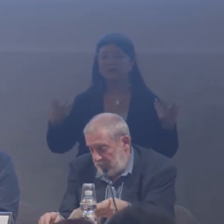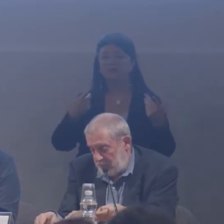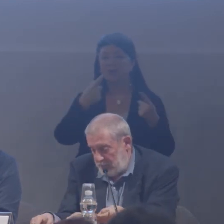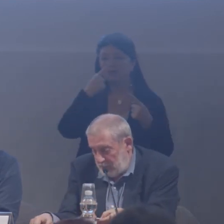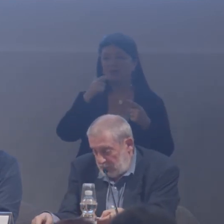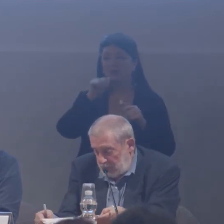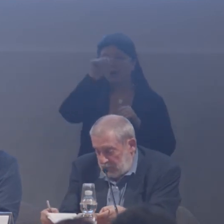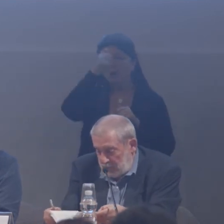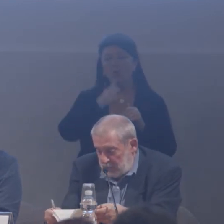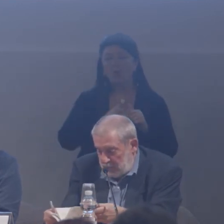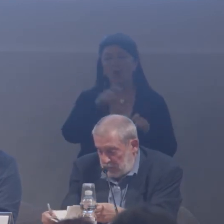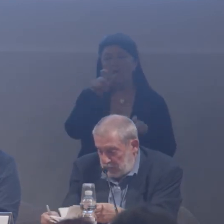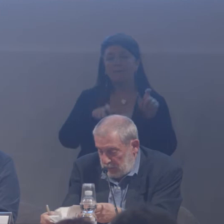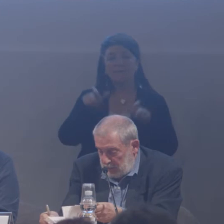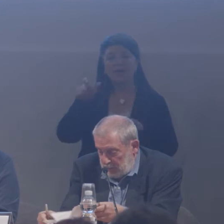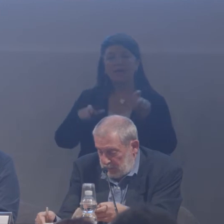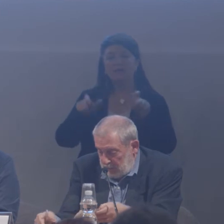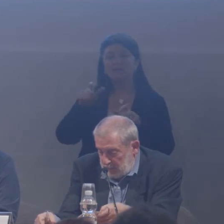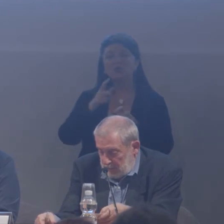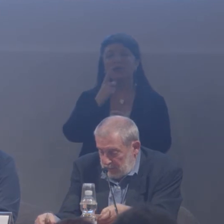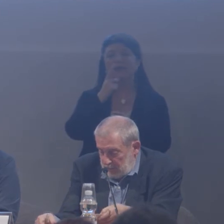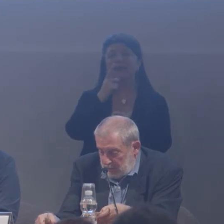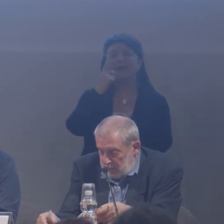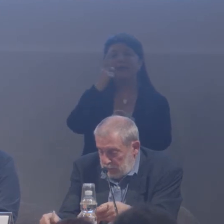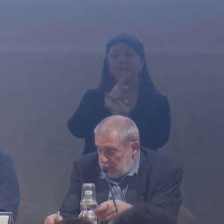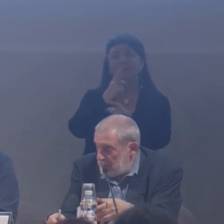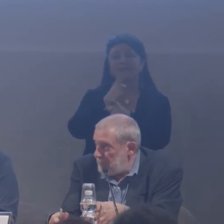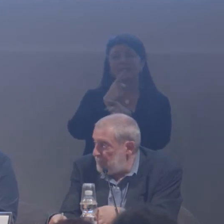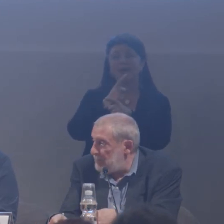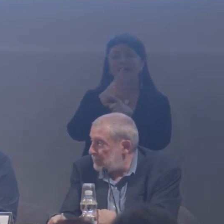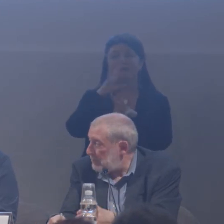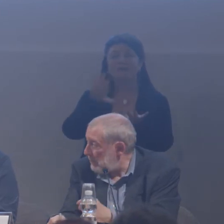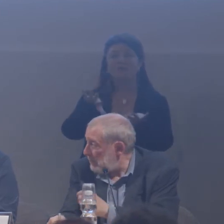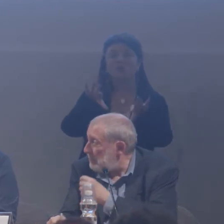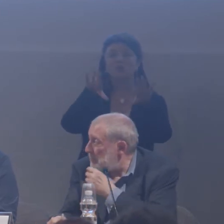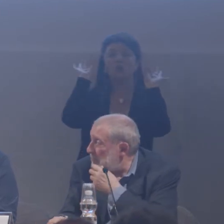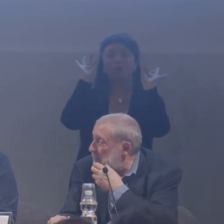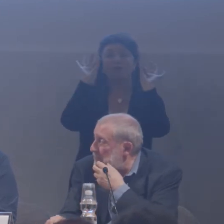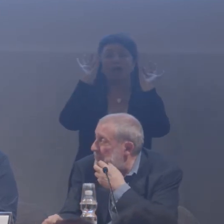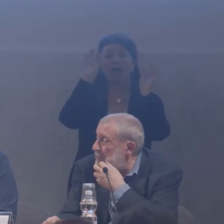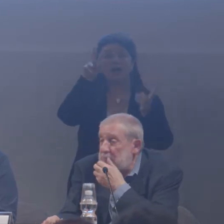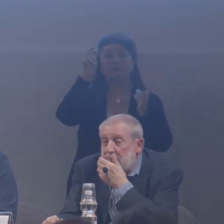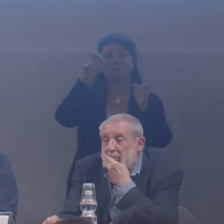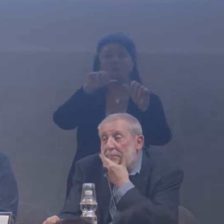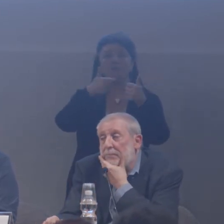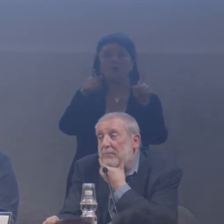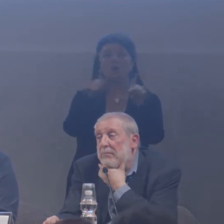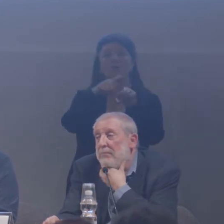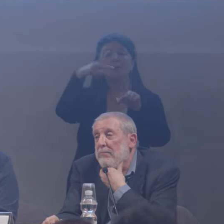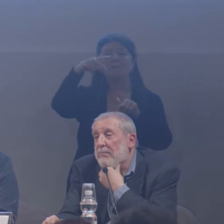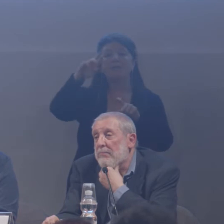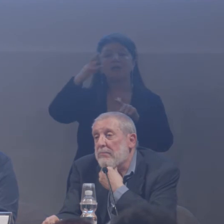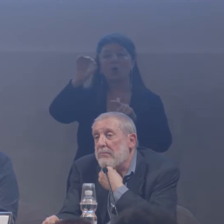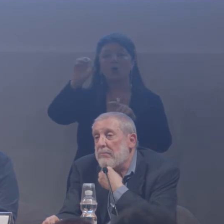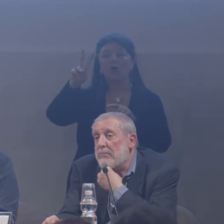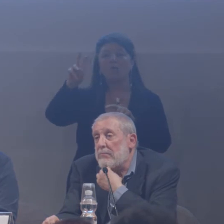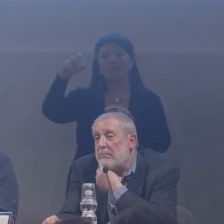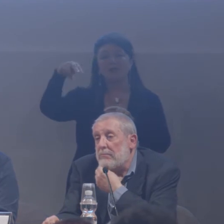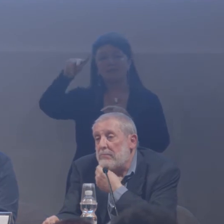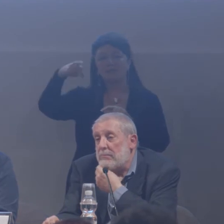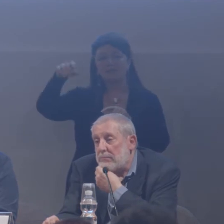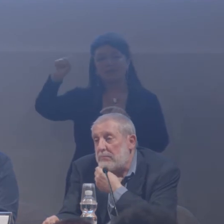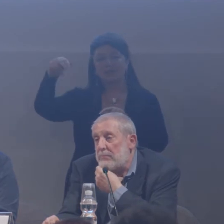persone che appunto si devono trovare come Provenzano, certamente un fantasma, ma nell'idea di fantasmi ci sono tutti quei